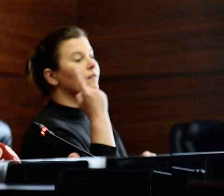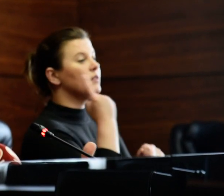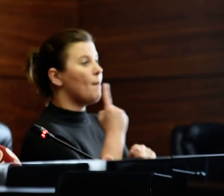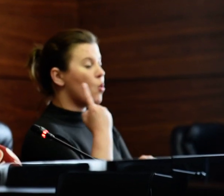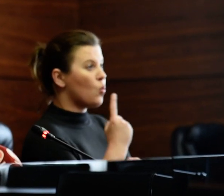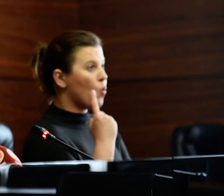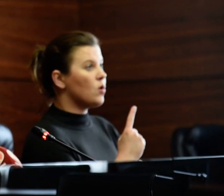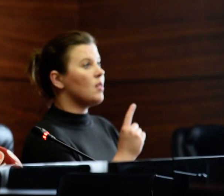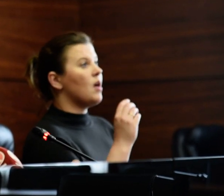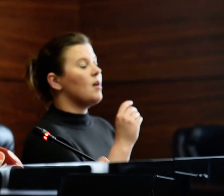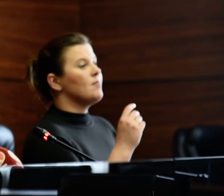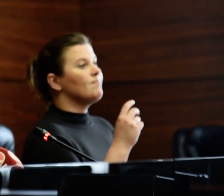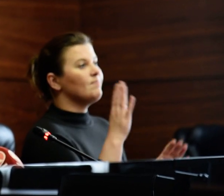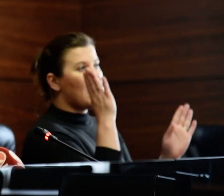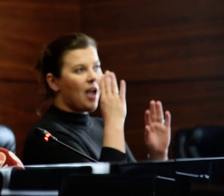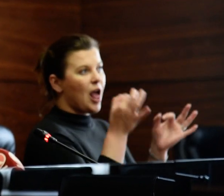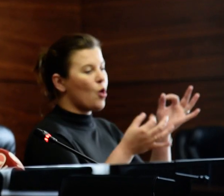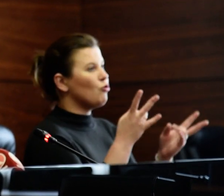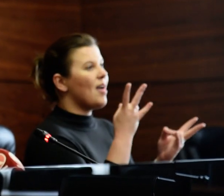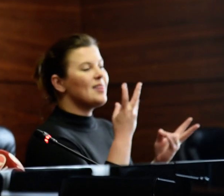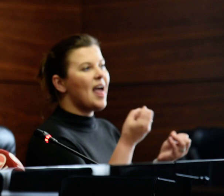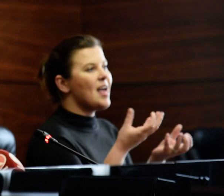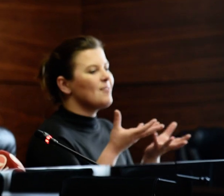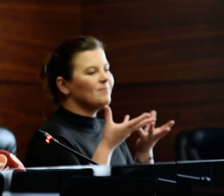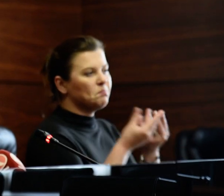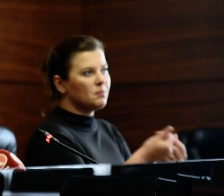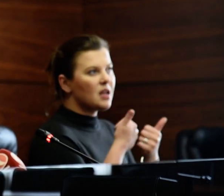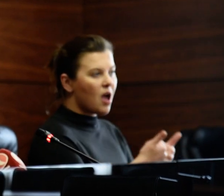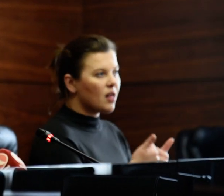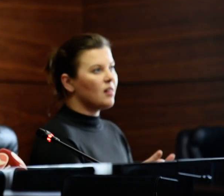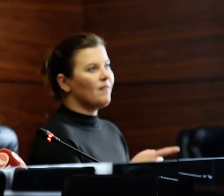ну, екологічно несприйнятних, так би мовити, і